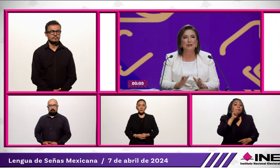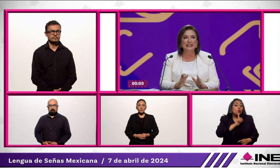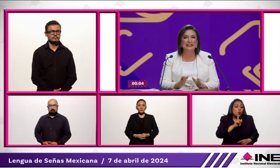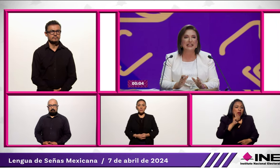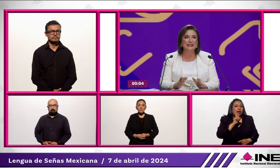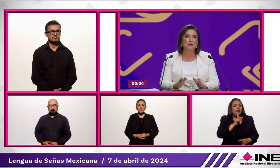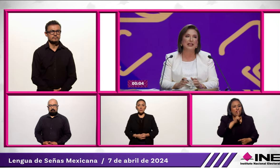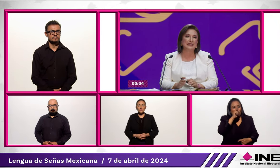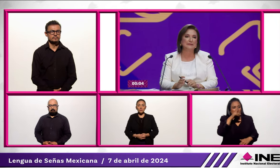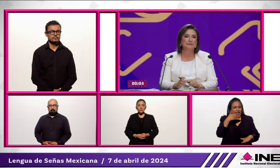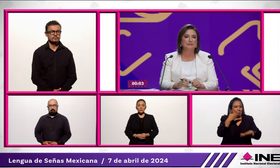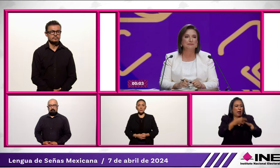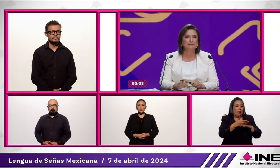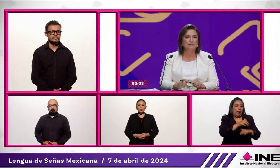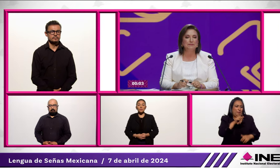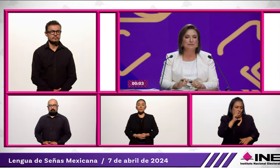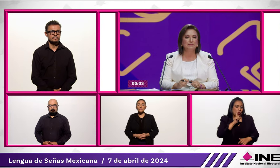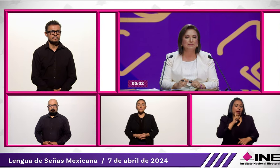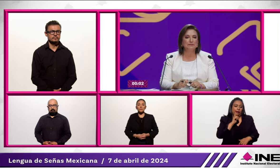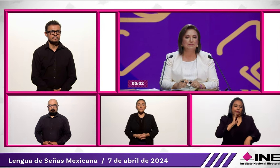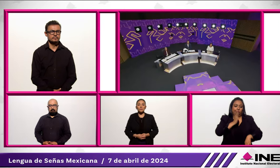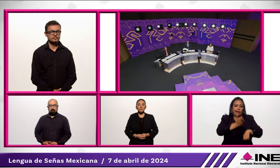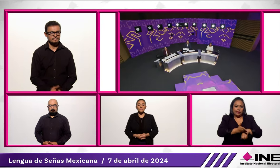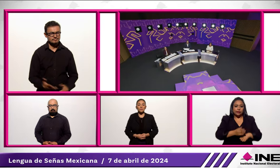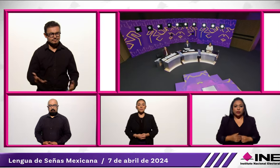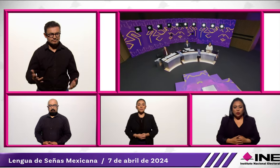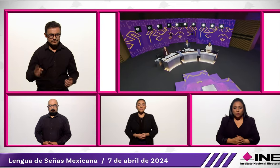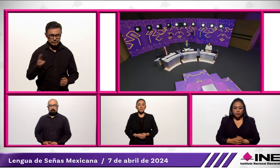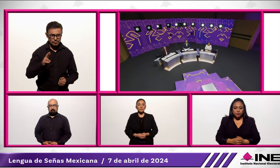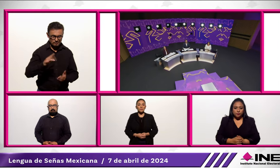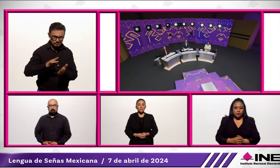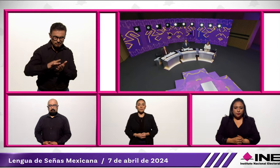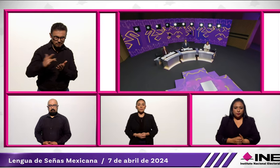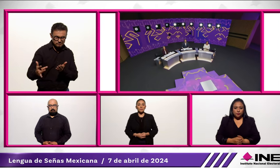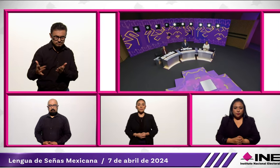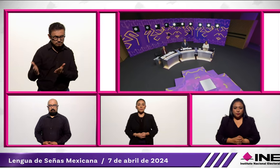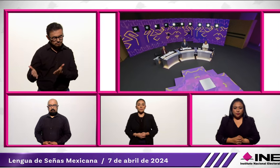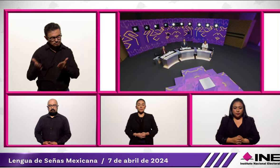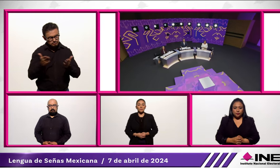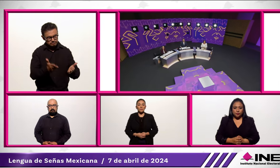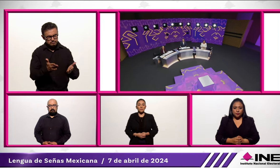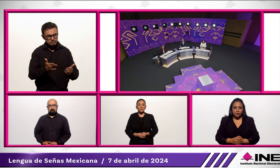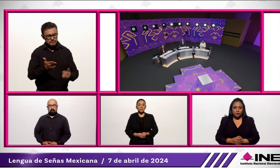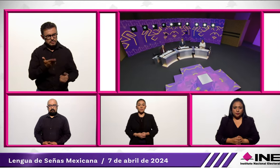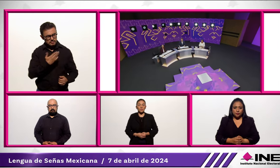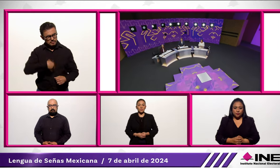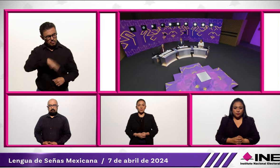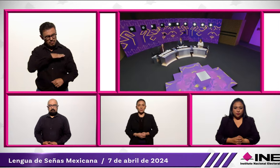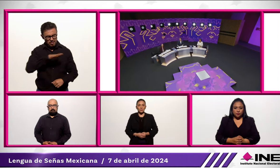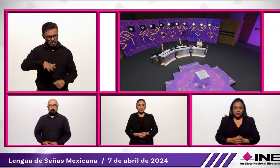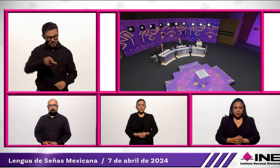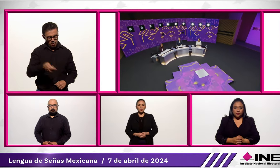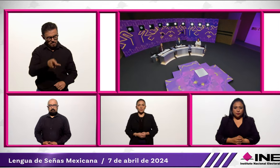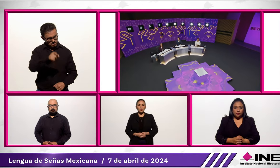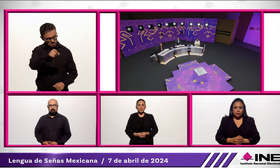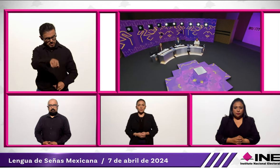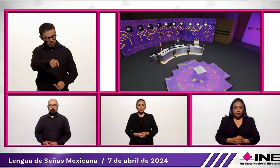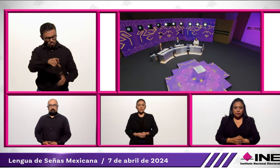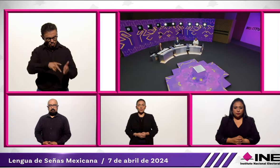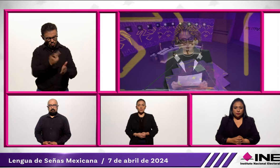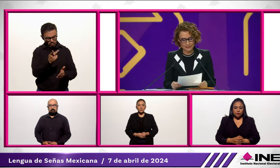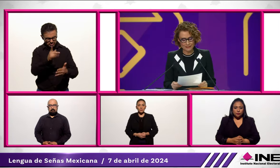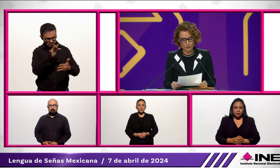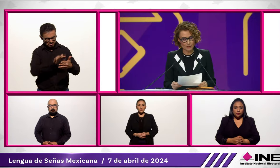castigar la violencia hacia las mujeres. Gracias, candidata Xóchitl Gálvez. Candidata Claudia Sheinbaum, la misma pregunta, se la repito. ¿Qué